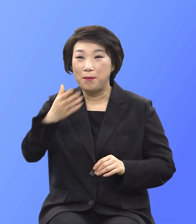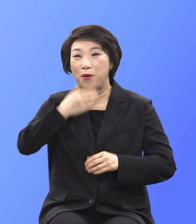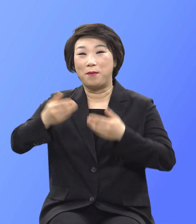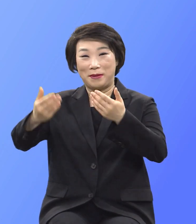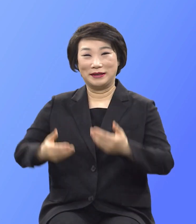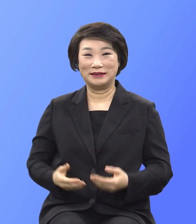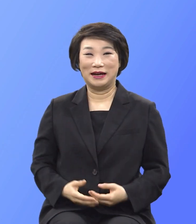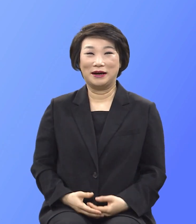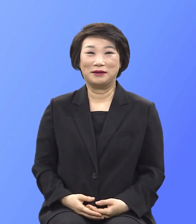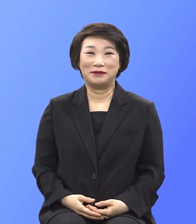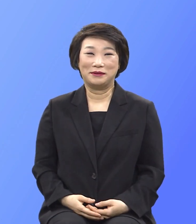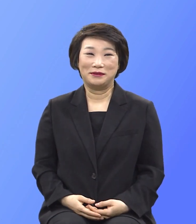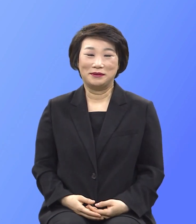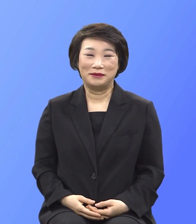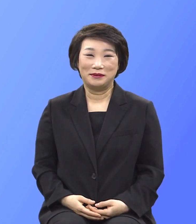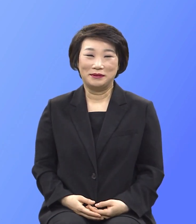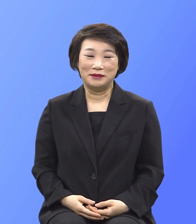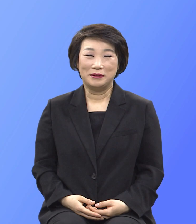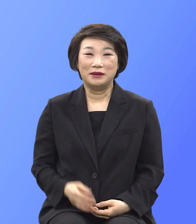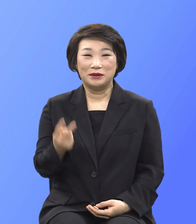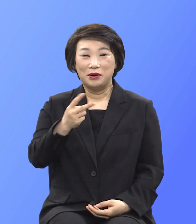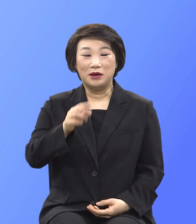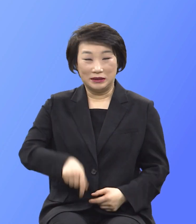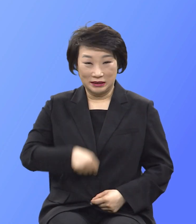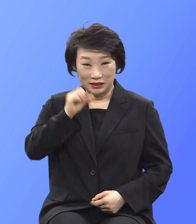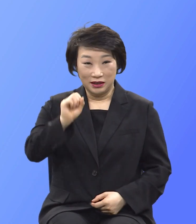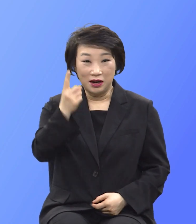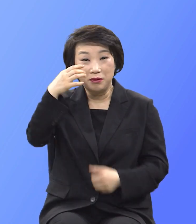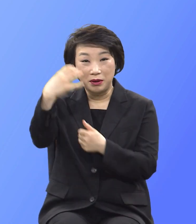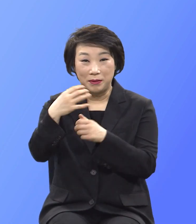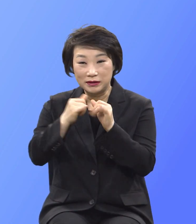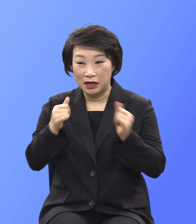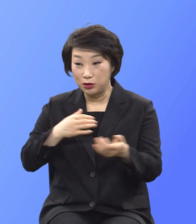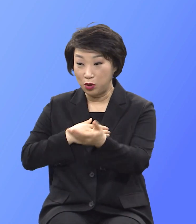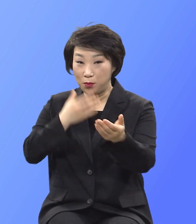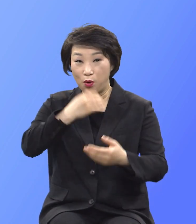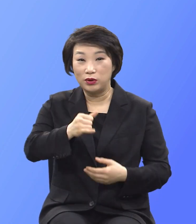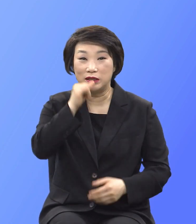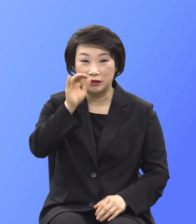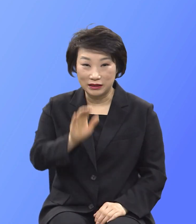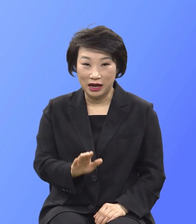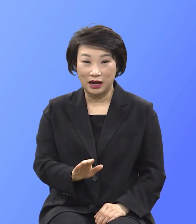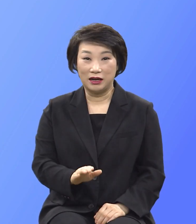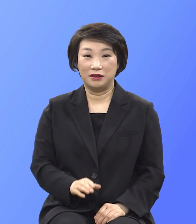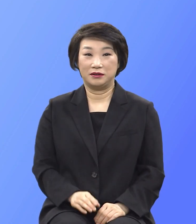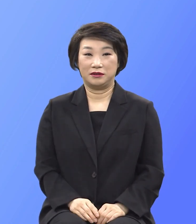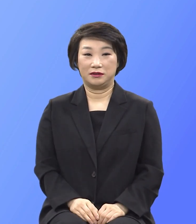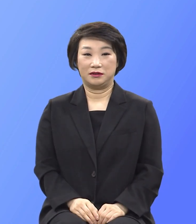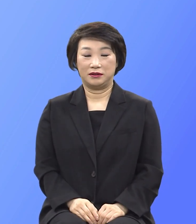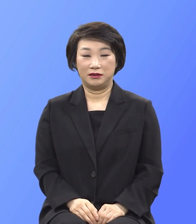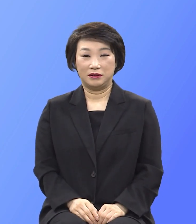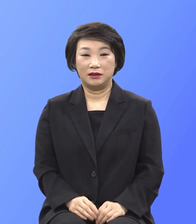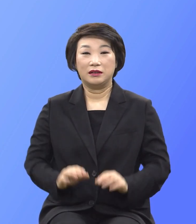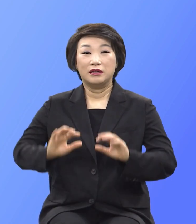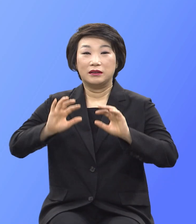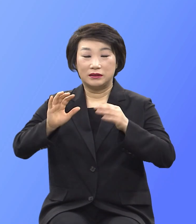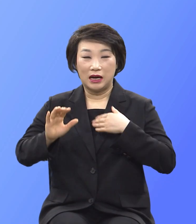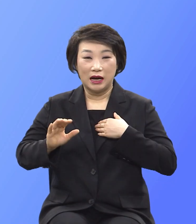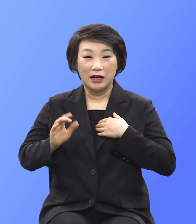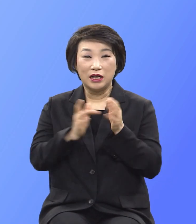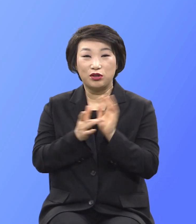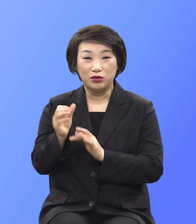있다고 말이야. 그리고 이를 위해 핍박을 받는 자가 복이 있다고 말이야. 나를